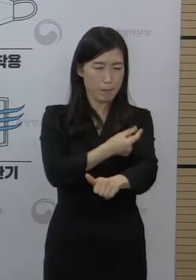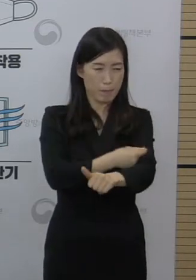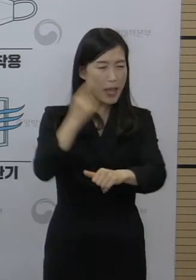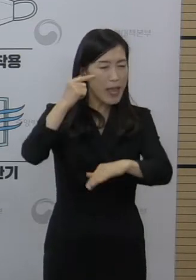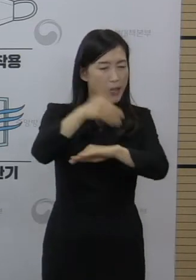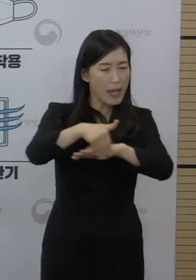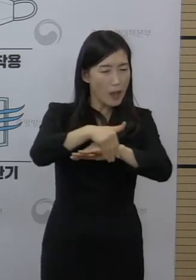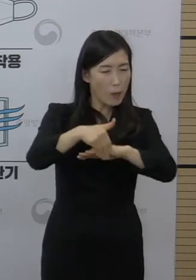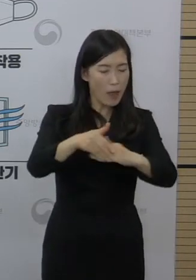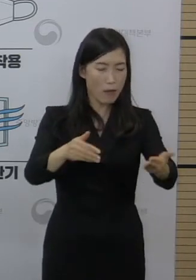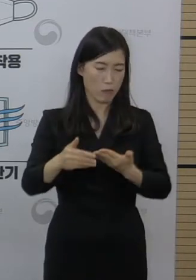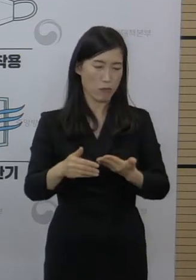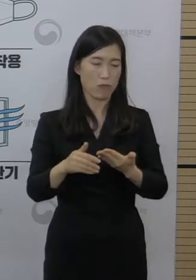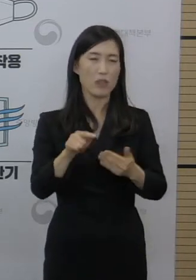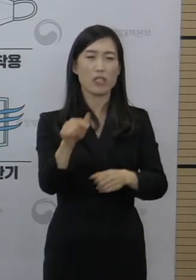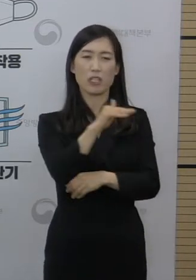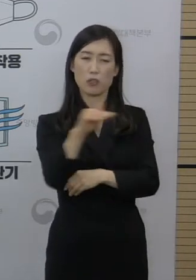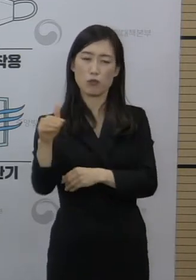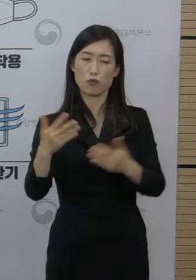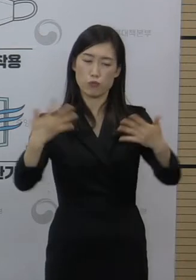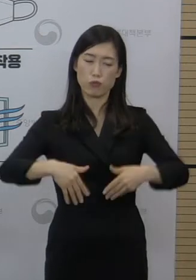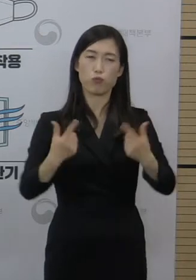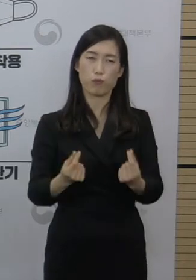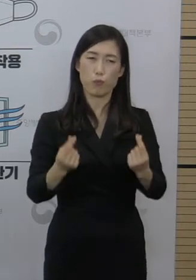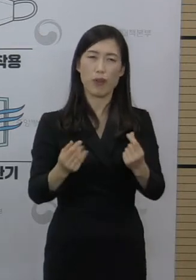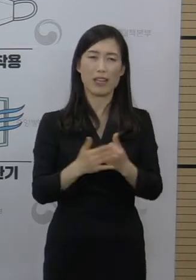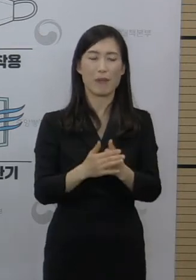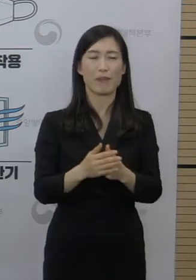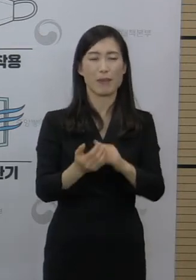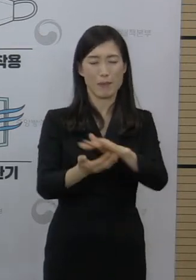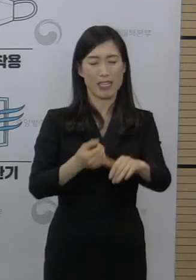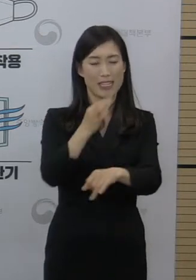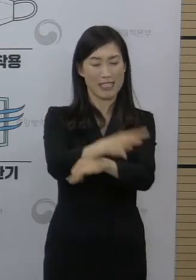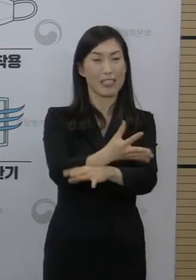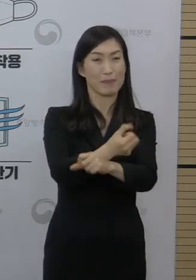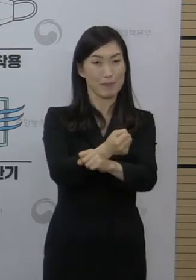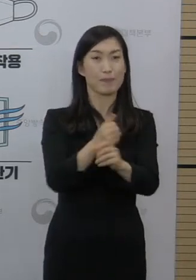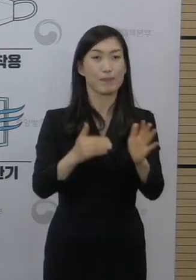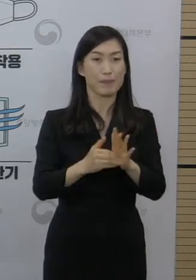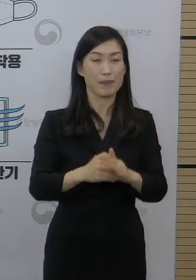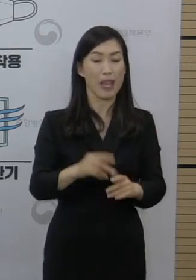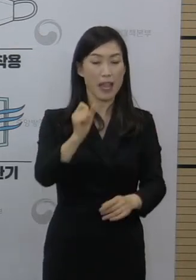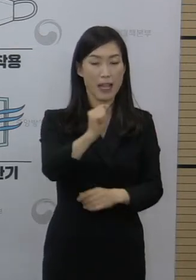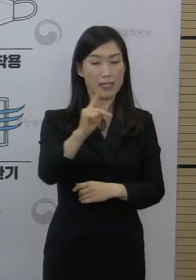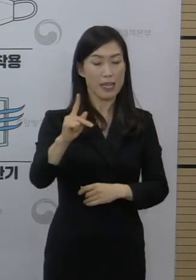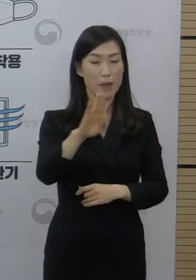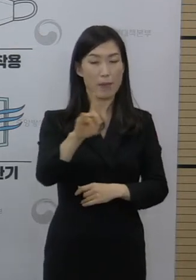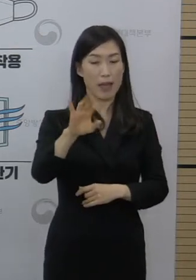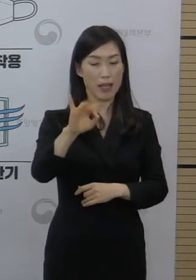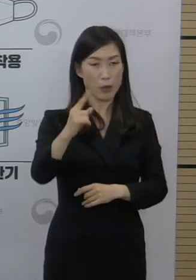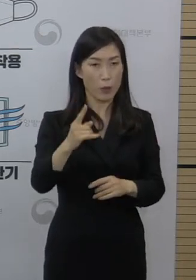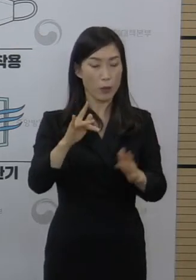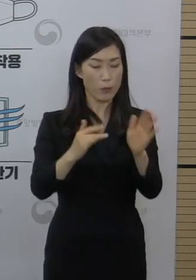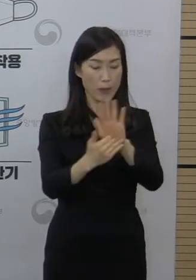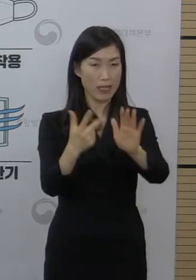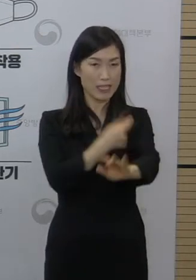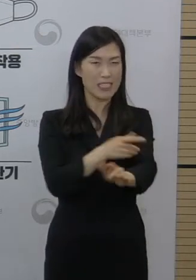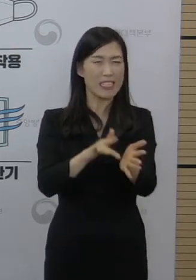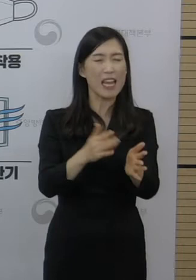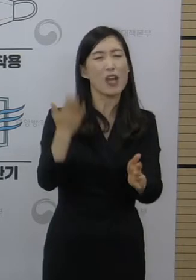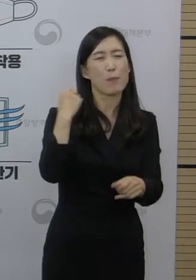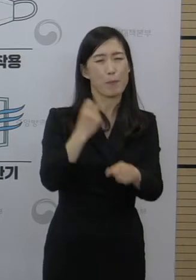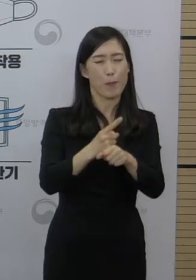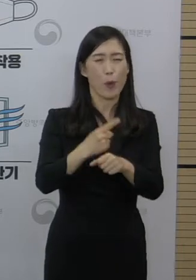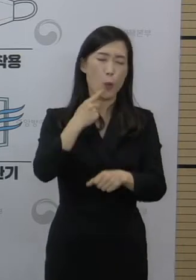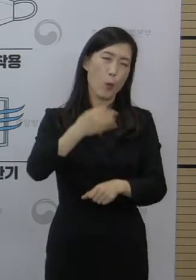조건을 충족하며 에 따라 이루어졌습니다 sk 바이오 사이언스 사에 국상 배치는 인플루엔자가 b